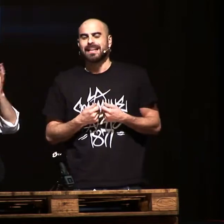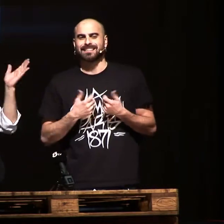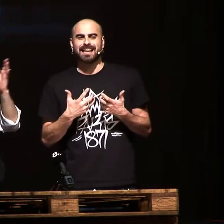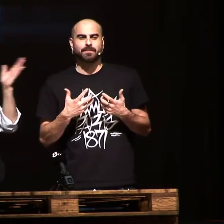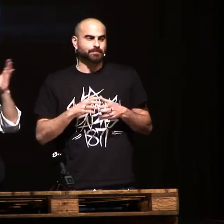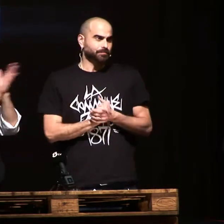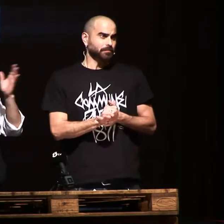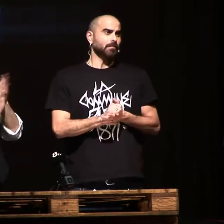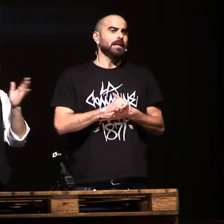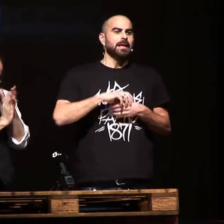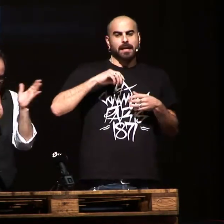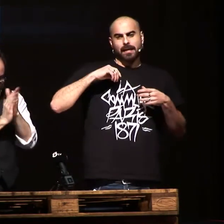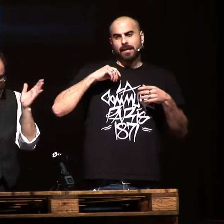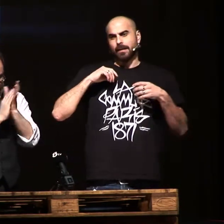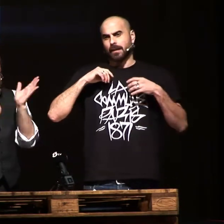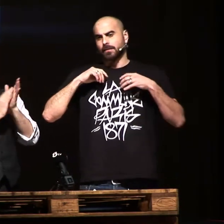persones que estan